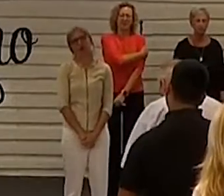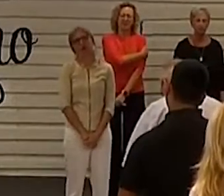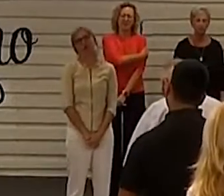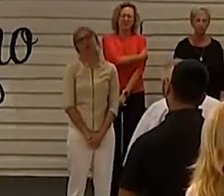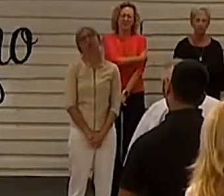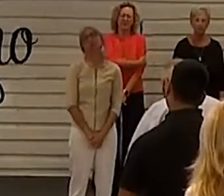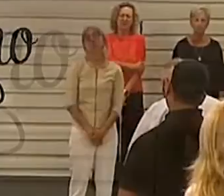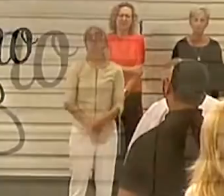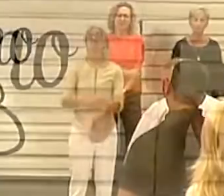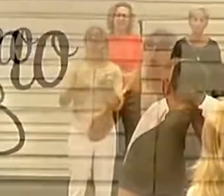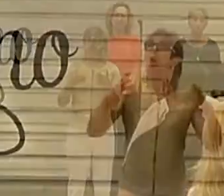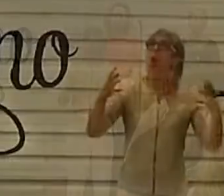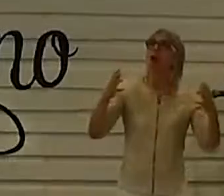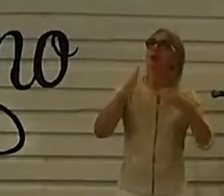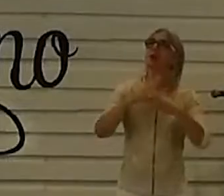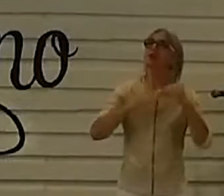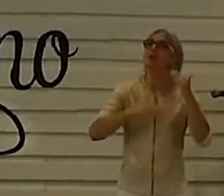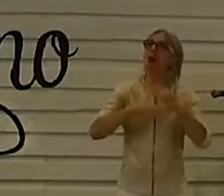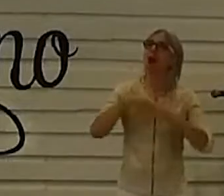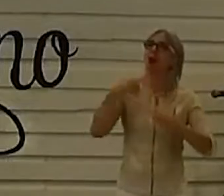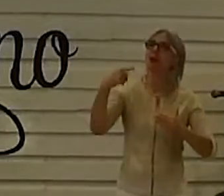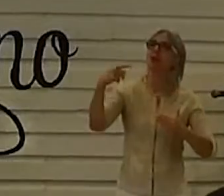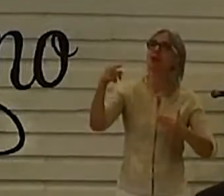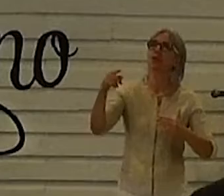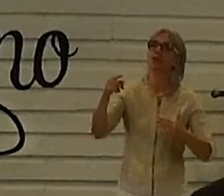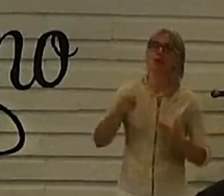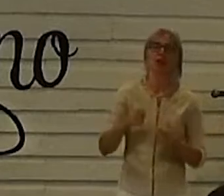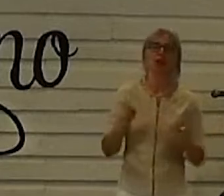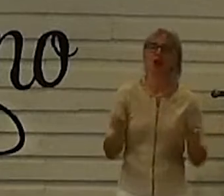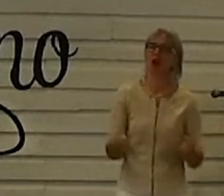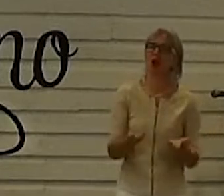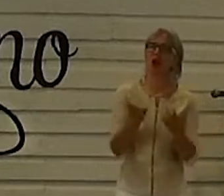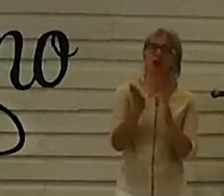adoriamo il nostro Re. Gloria a Dio, alleluia.